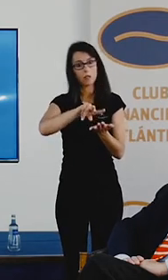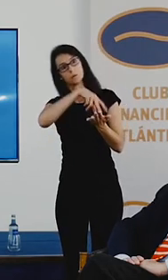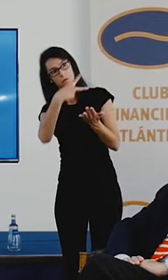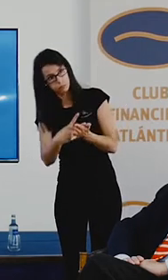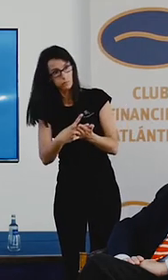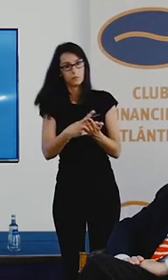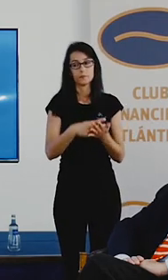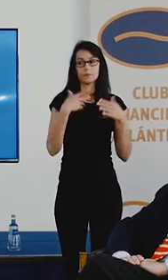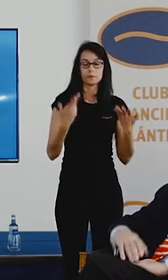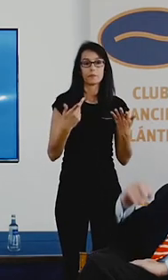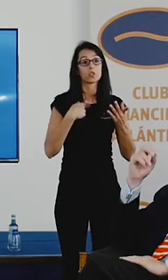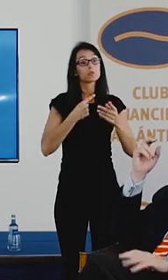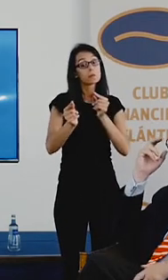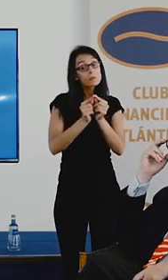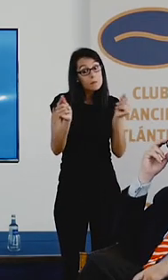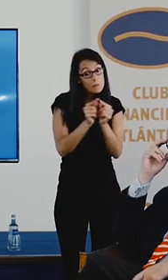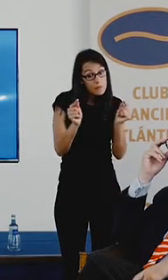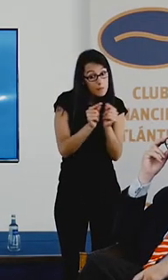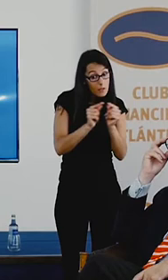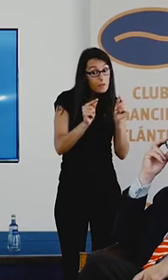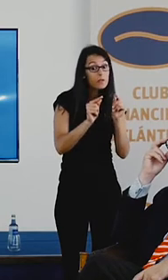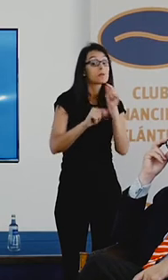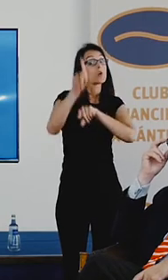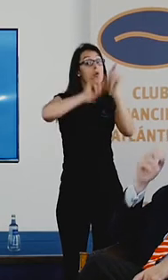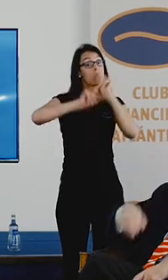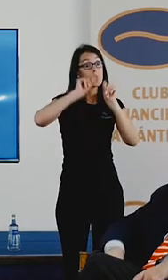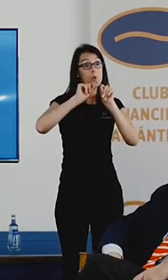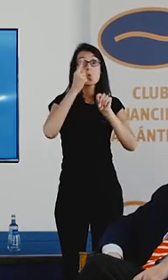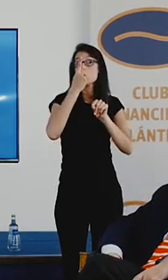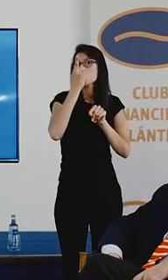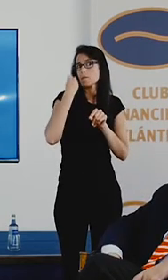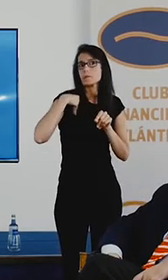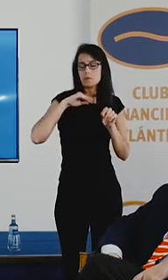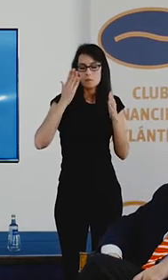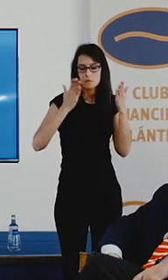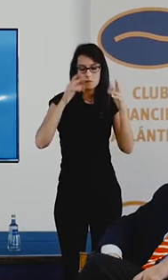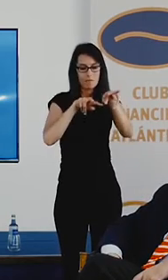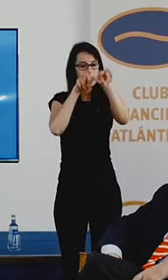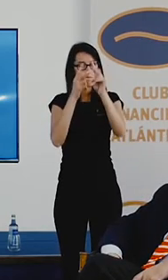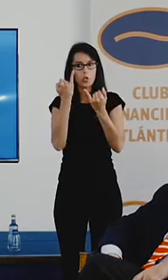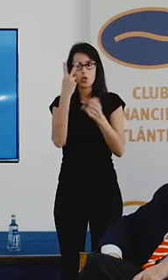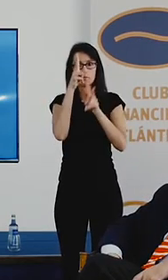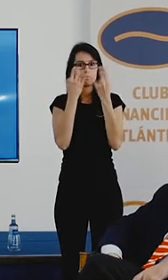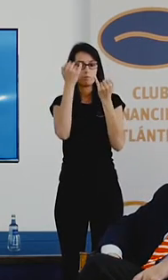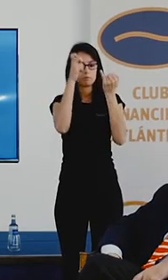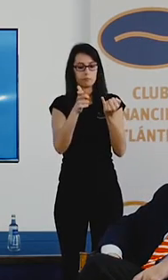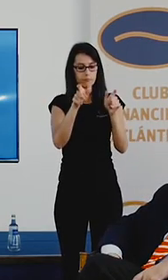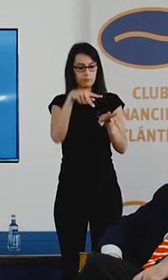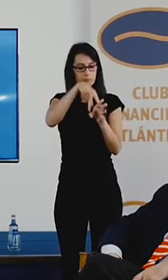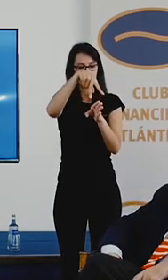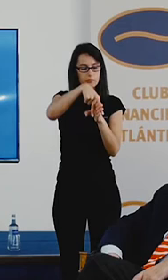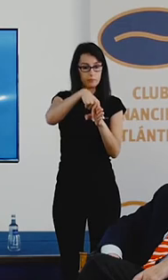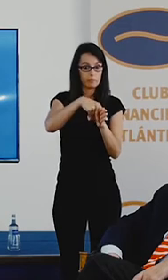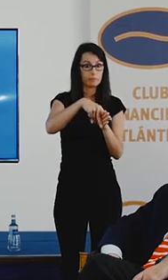les vamos a poner esa medición de emociones en una misma etapa a un mismo tándem, a la persona que ve que va